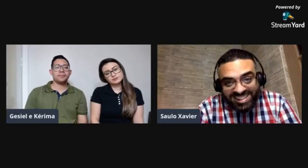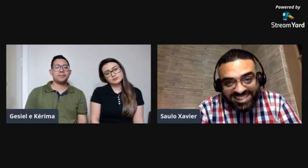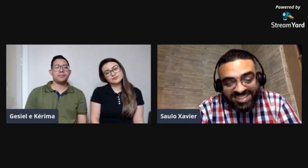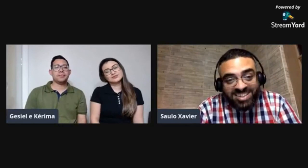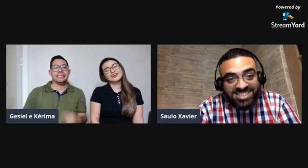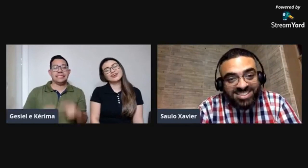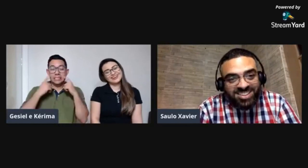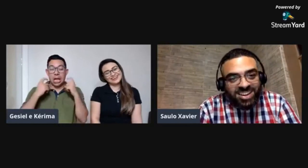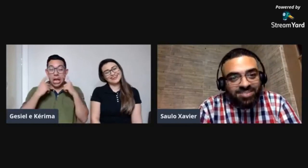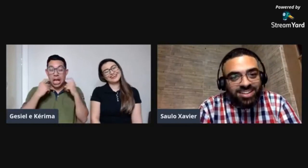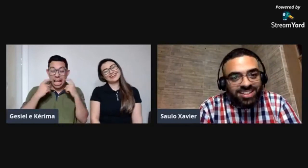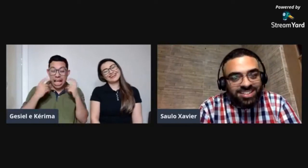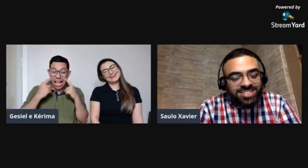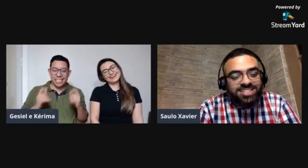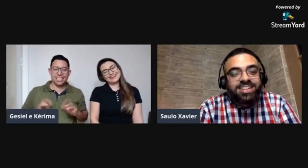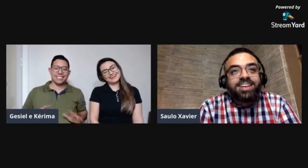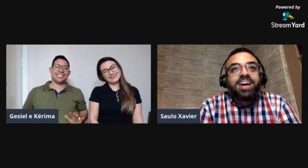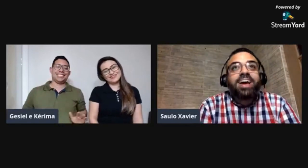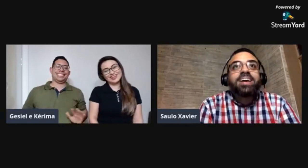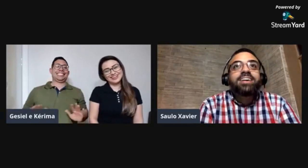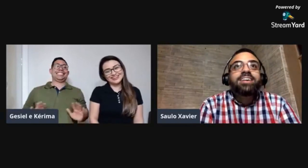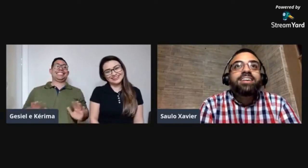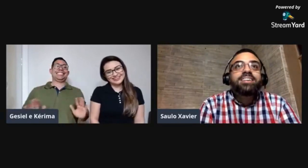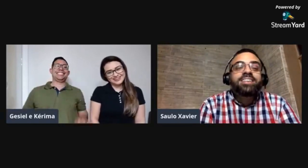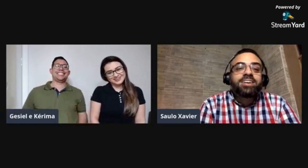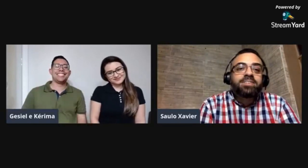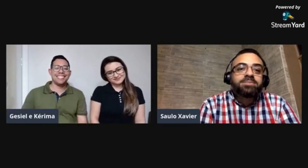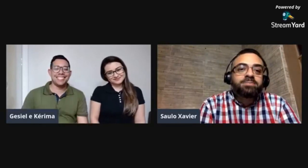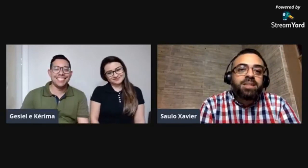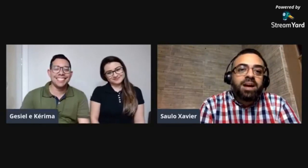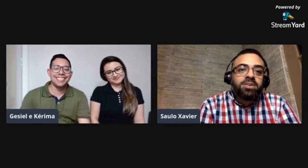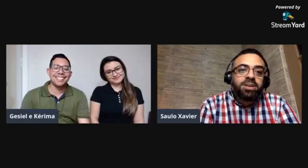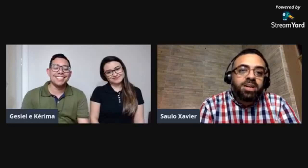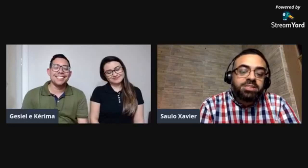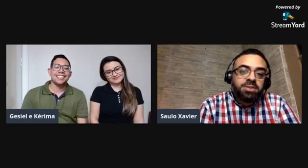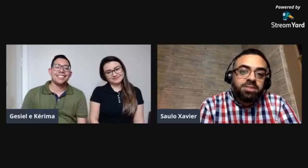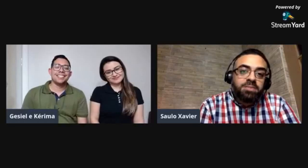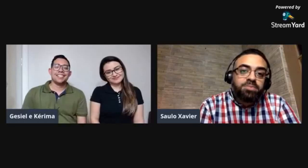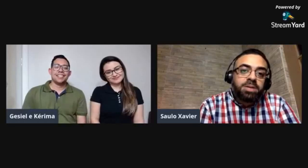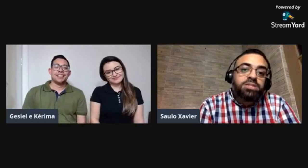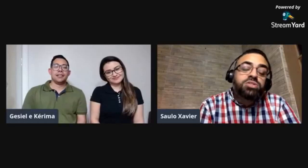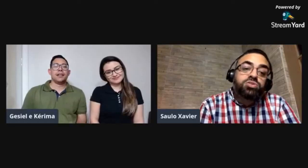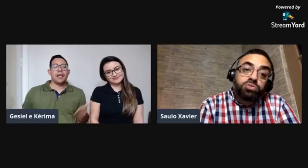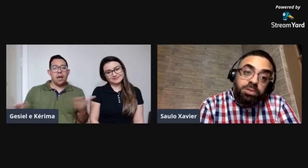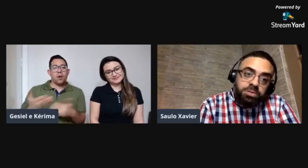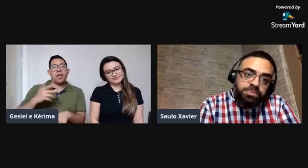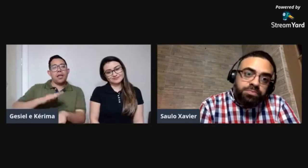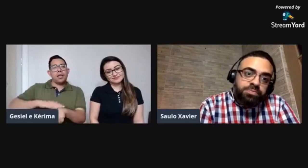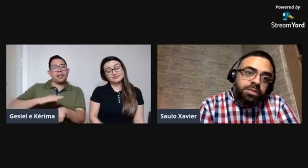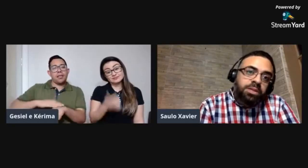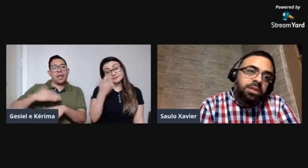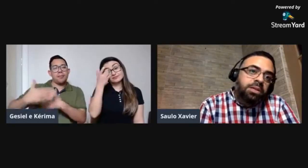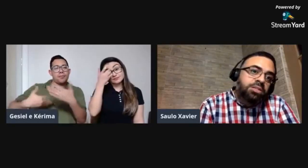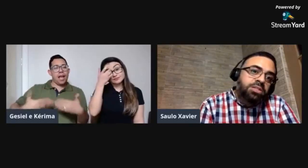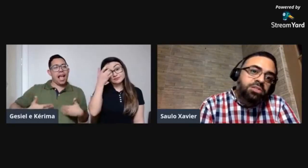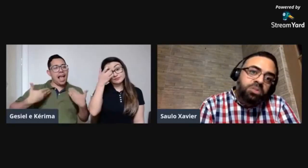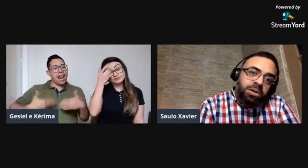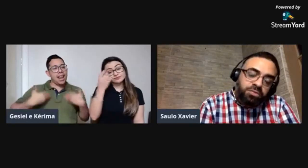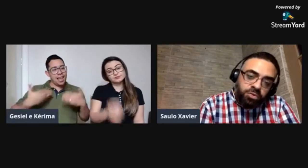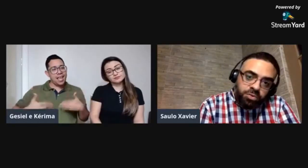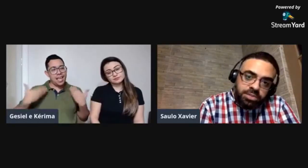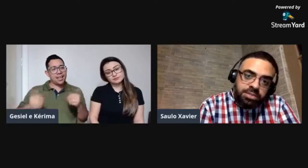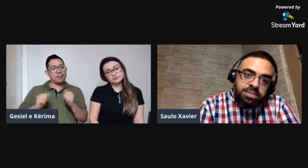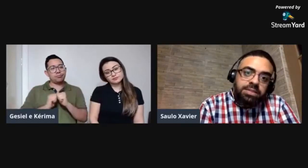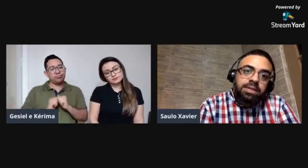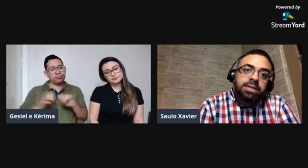mais, como a gente chorava antes. Amém. Então, agora eu acho que é um tempo mais de júbilo e de a gente